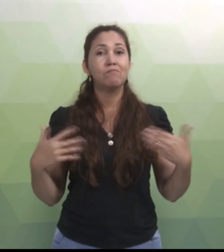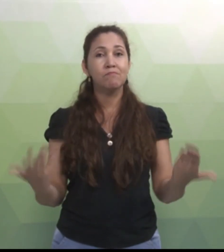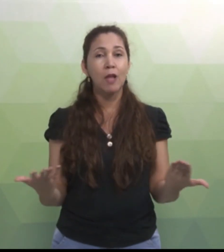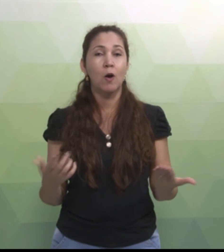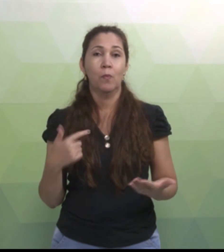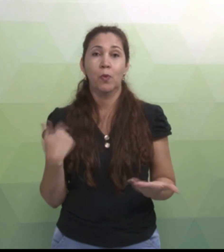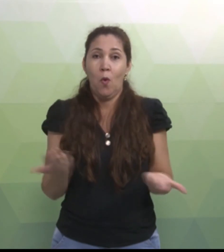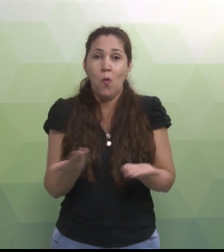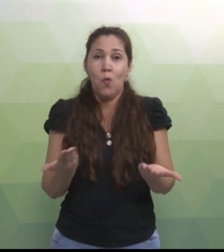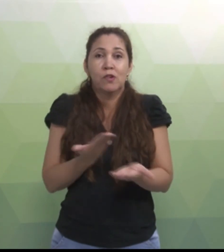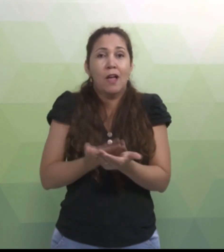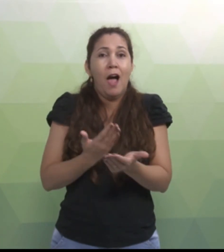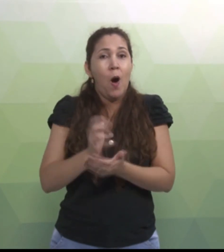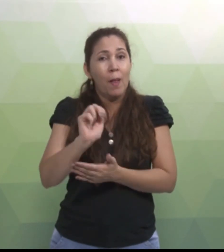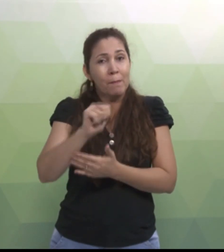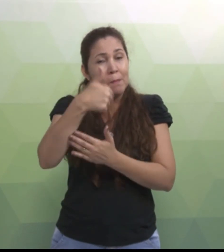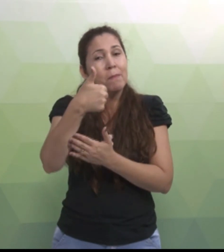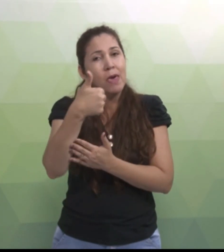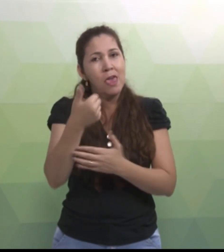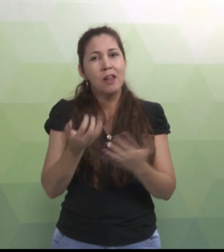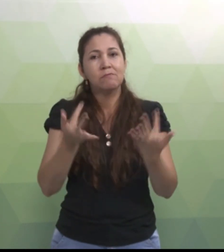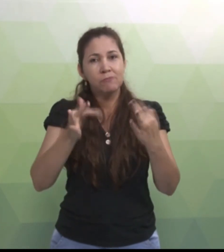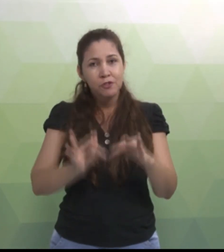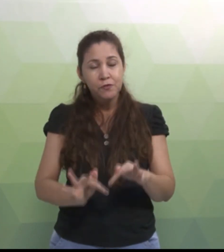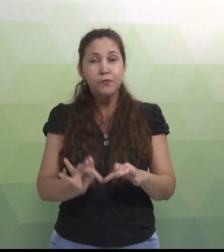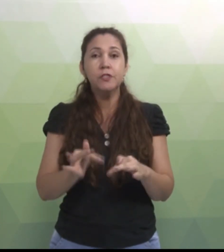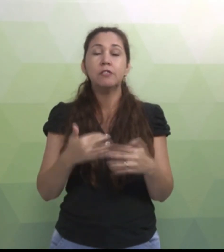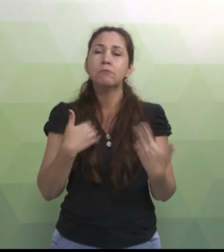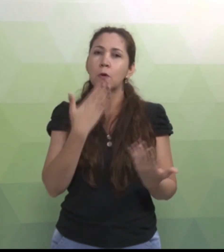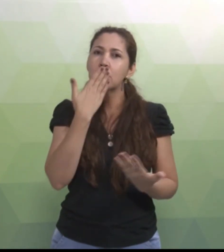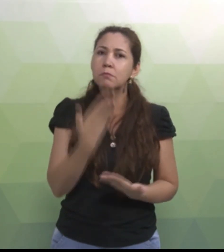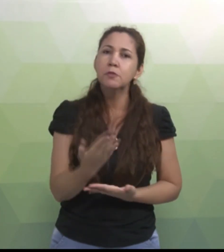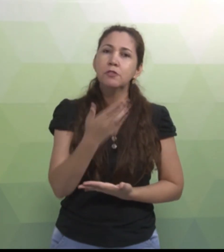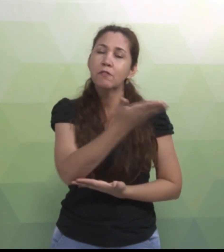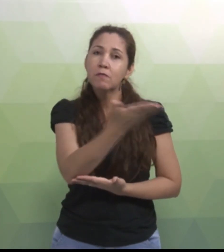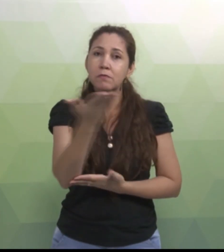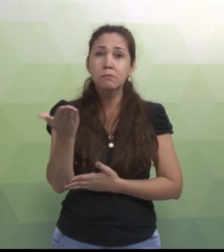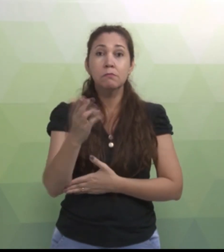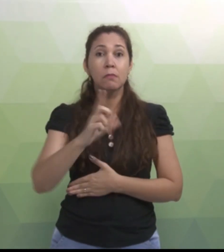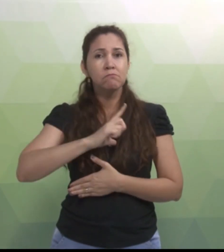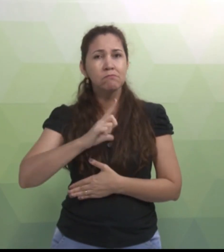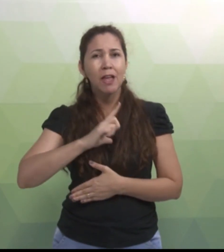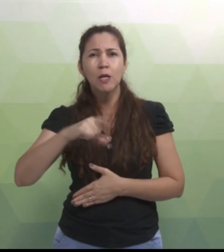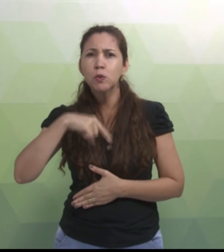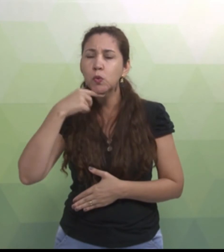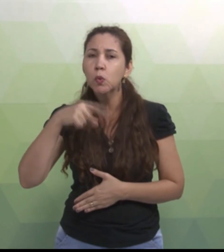Então, essa é a nossa primeira aula, ela está finalizando. Peço a vocês que, caso tenham dúvidas,